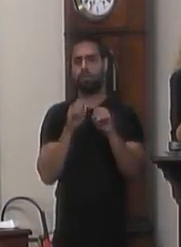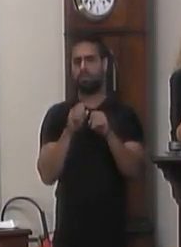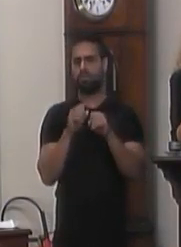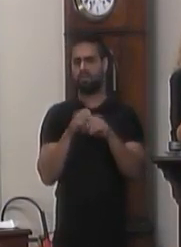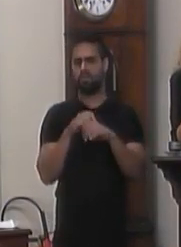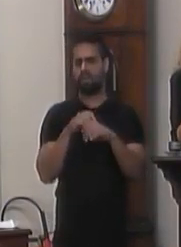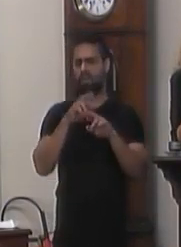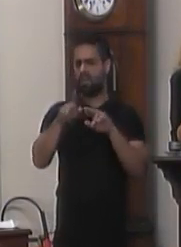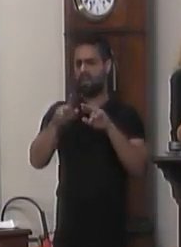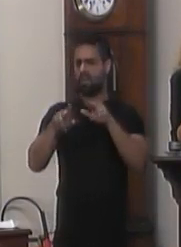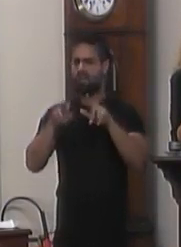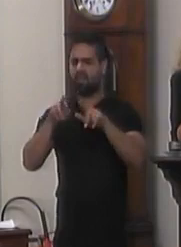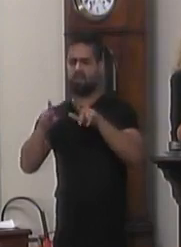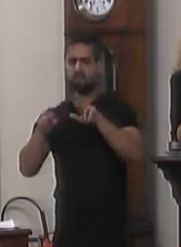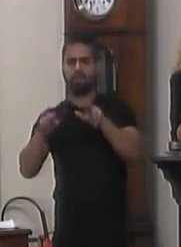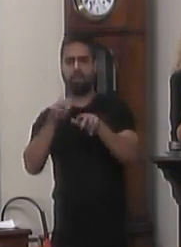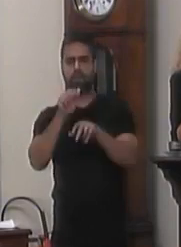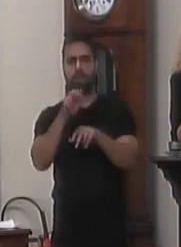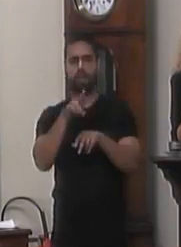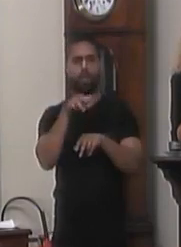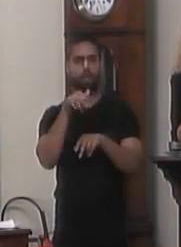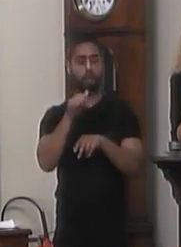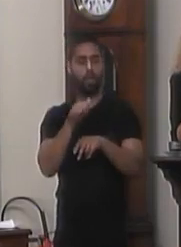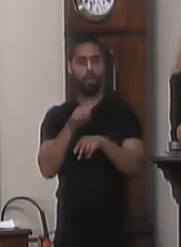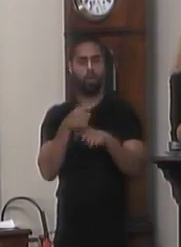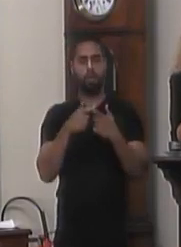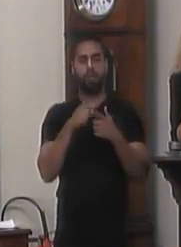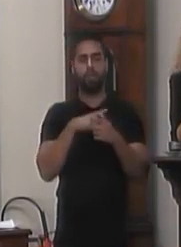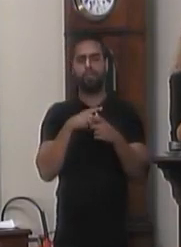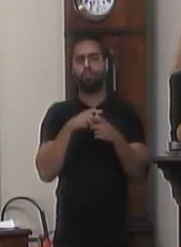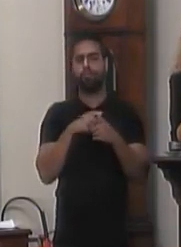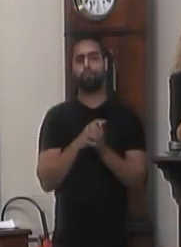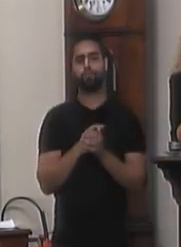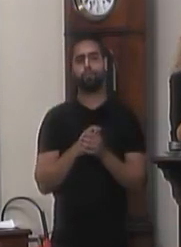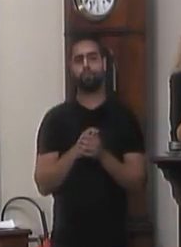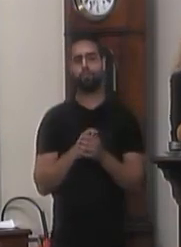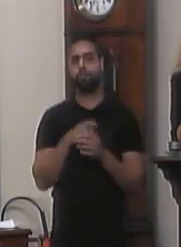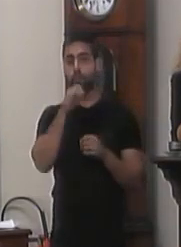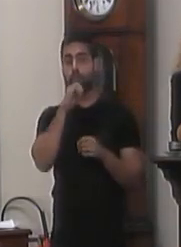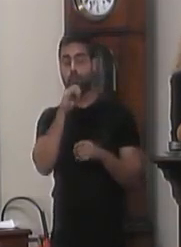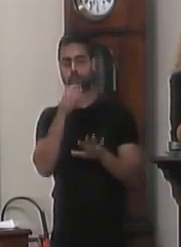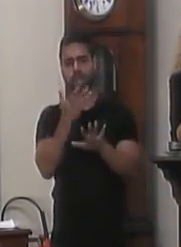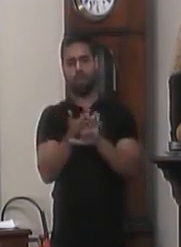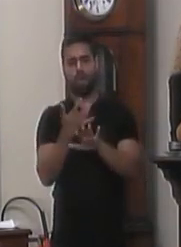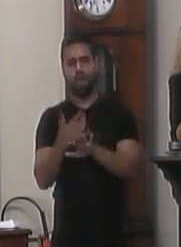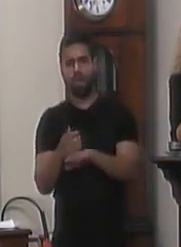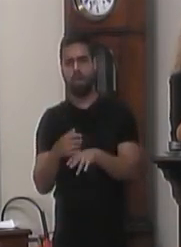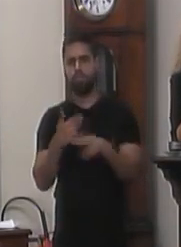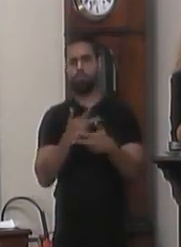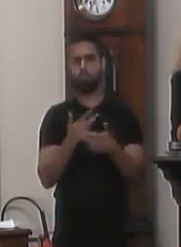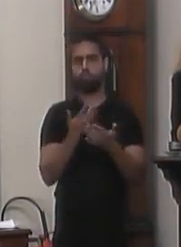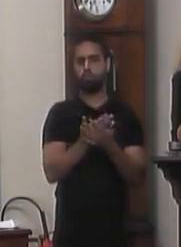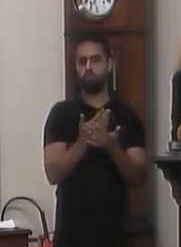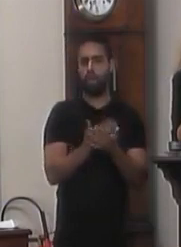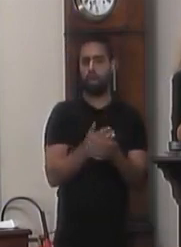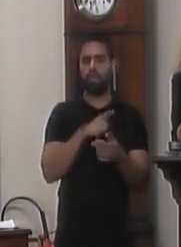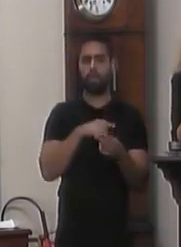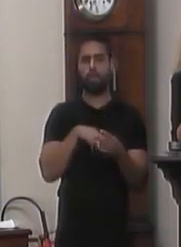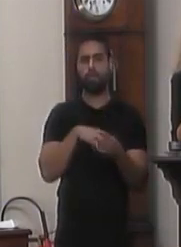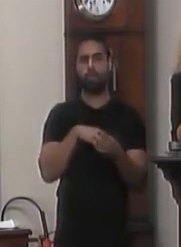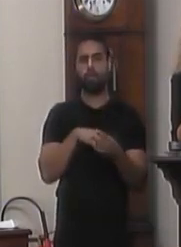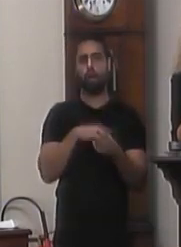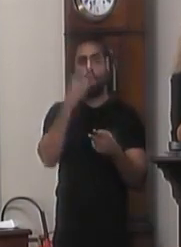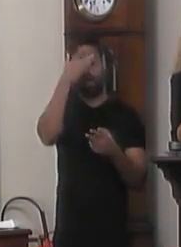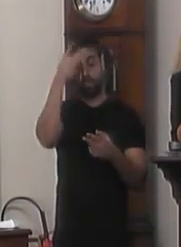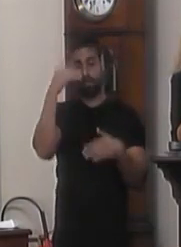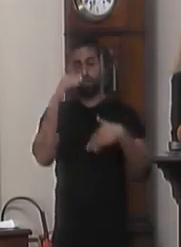coisas. Aí está incluído aí toda a parte de material didático, tem a parte